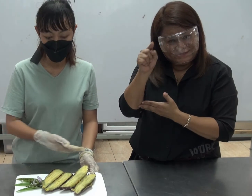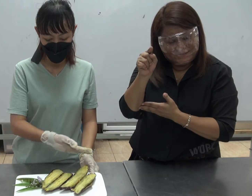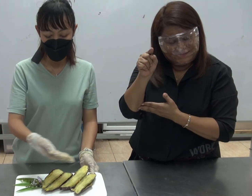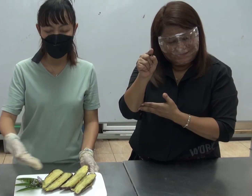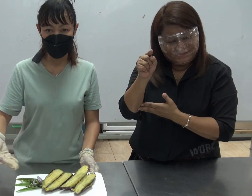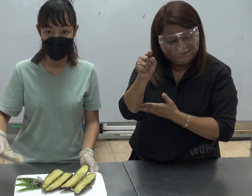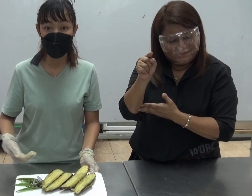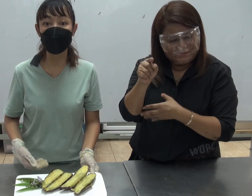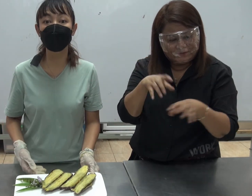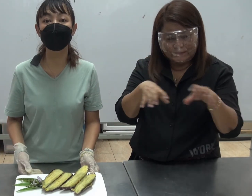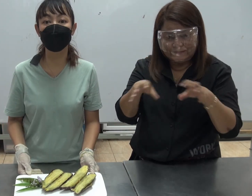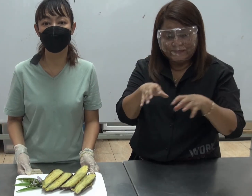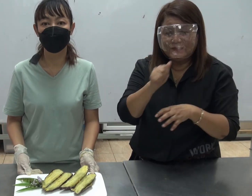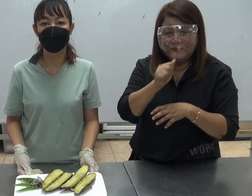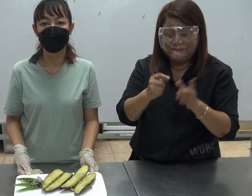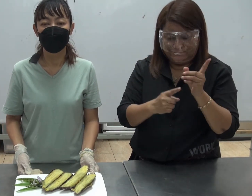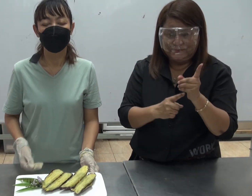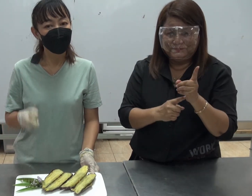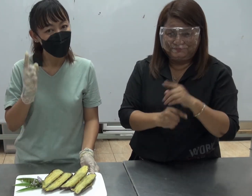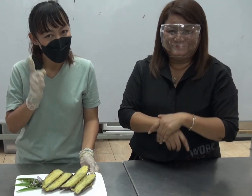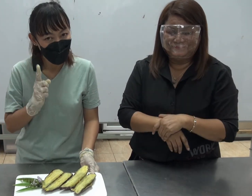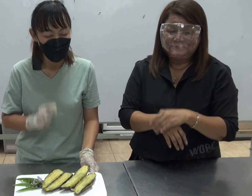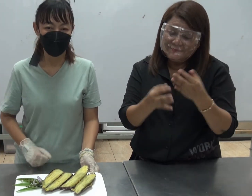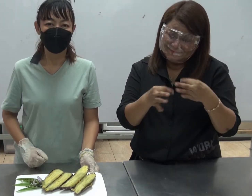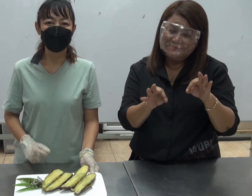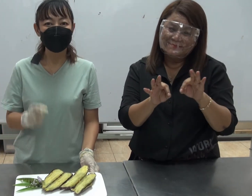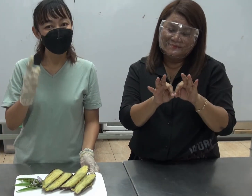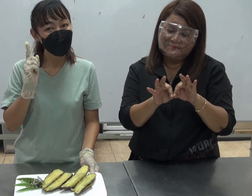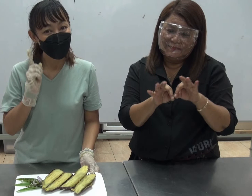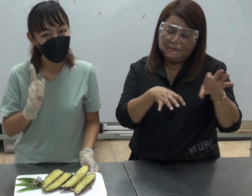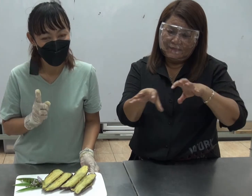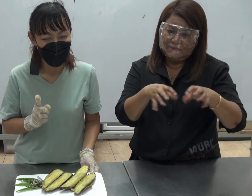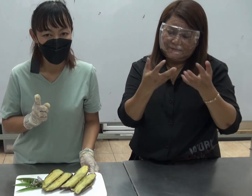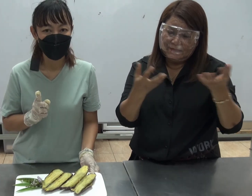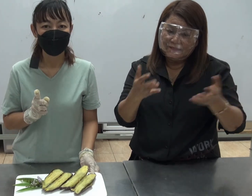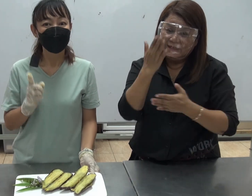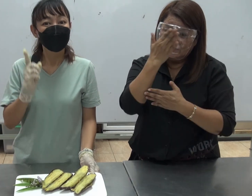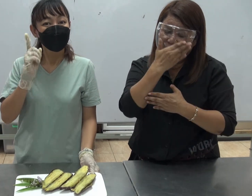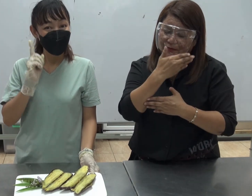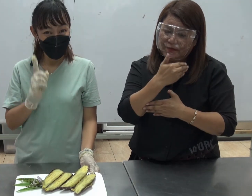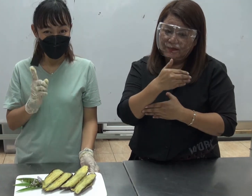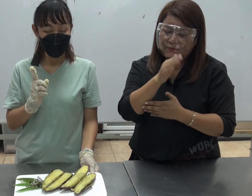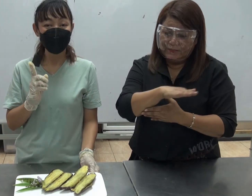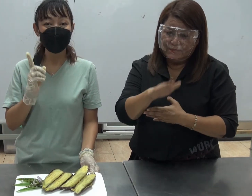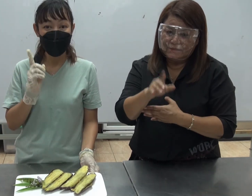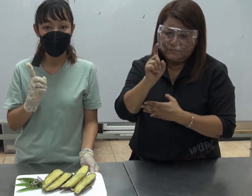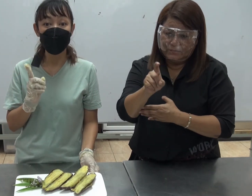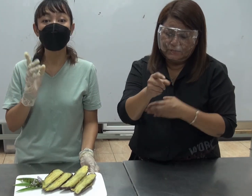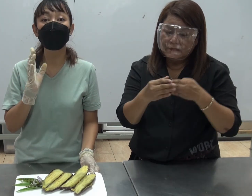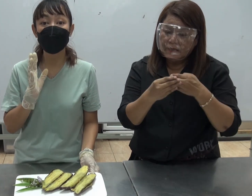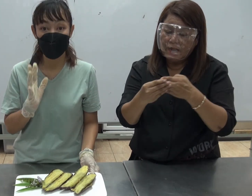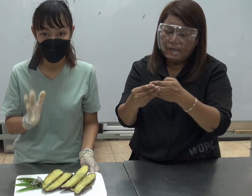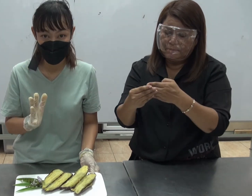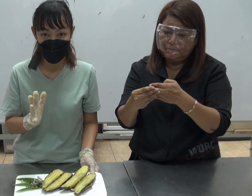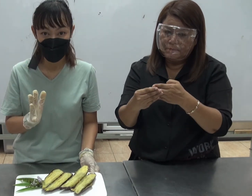ของการจัดจานอาหารเนี่ยนะคะที่สำคัญการจัดจานจะให้สวยเด็กๆต้องนำหลักข